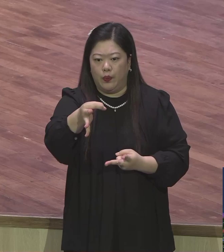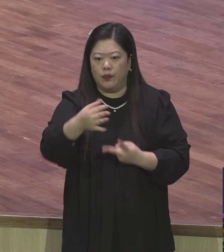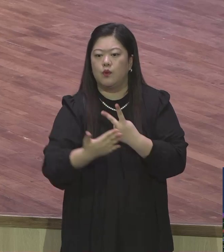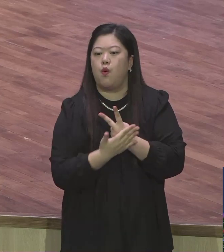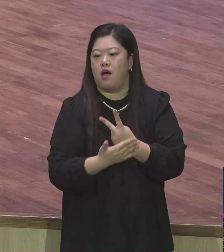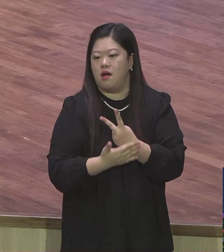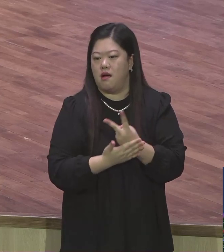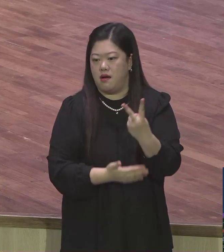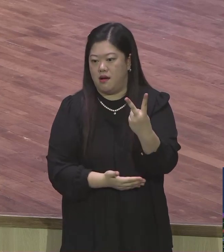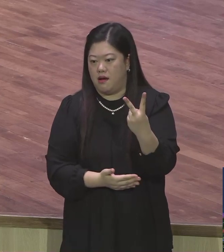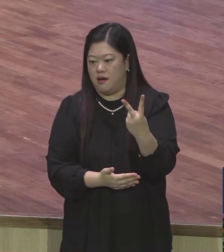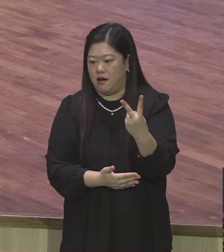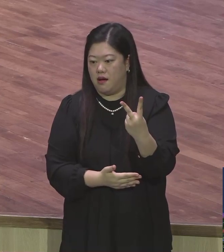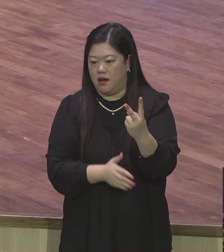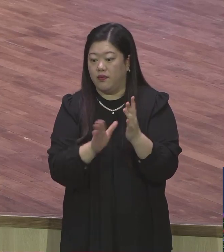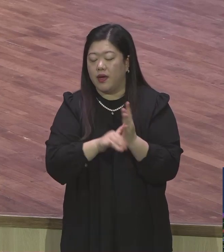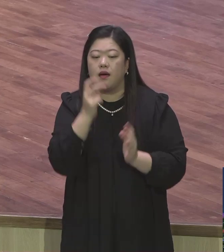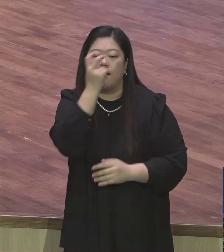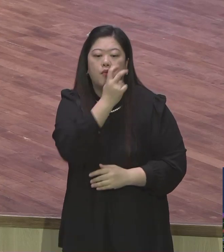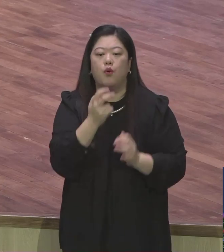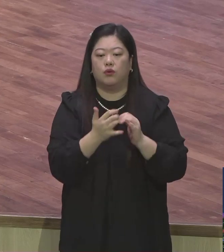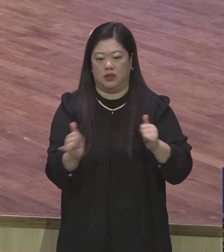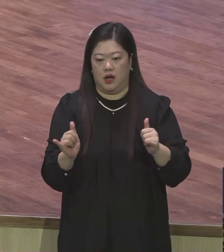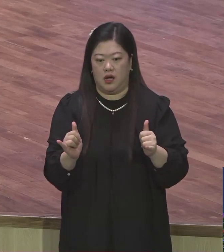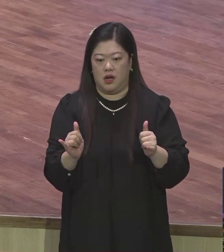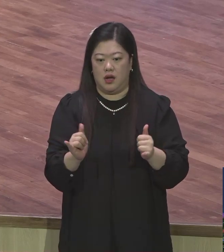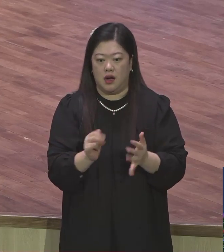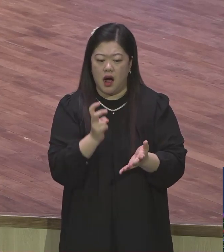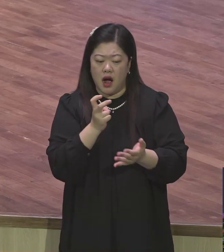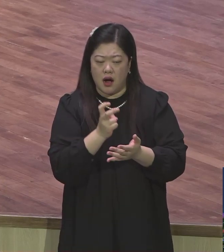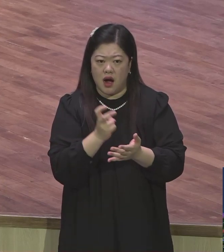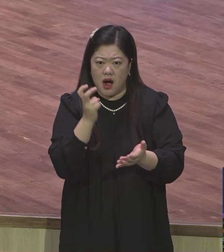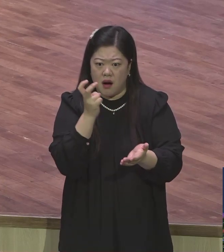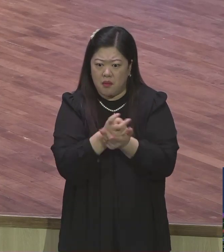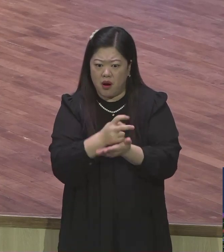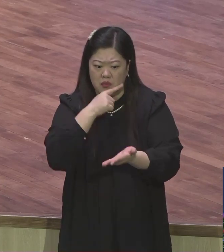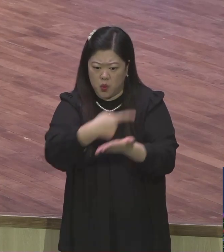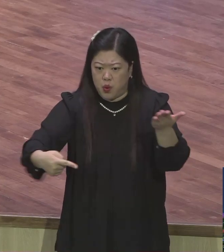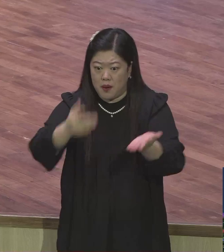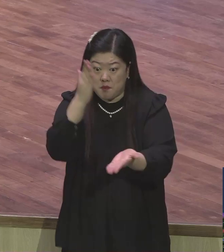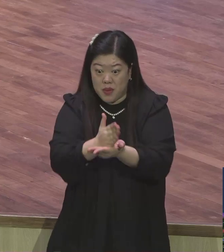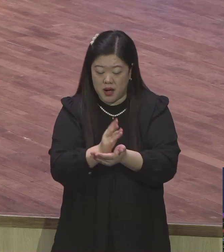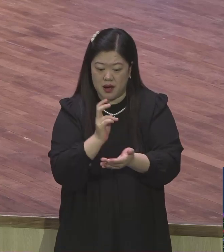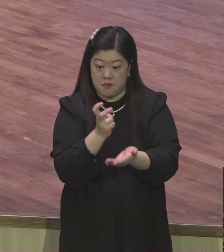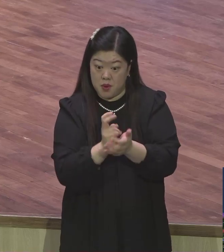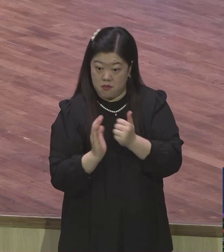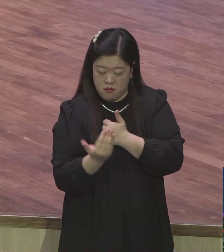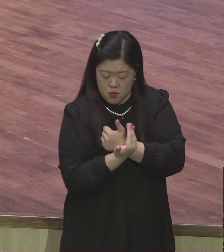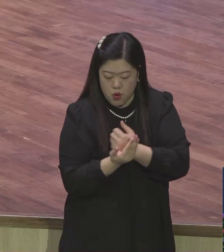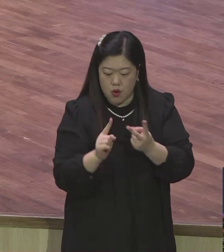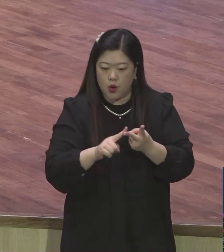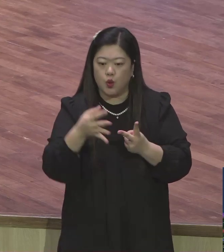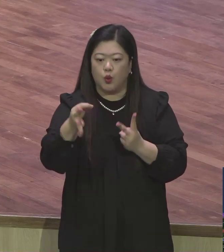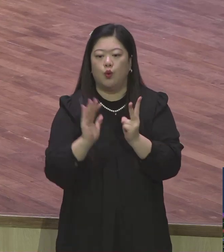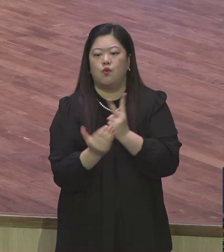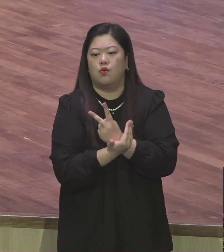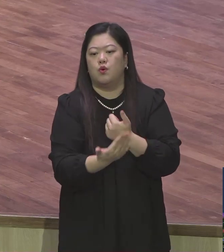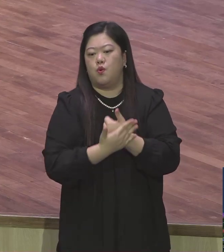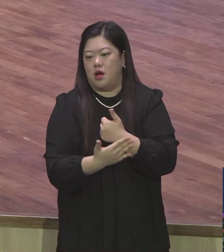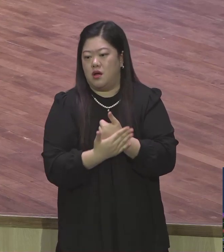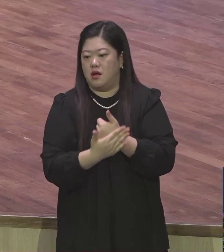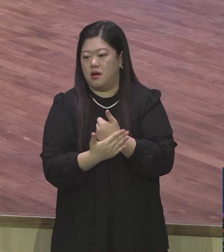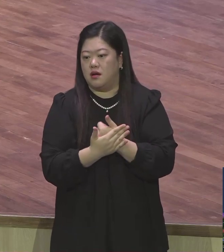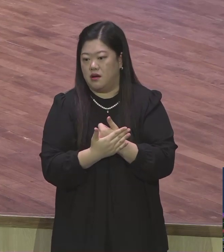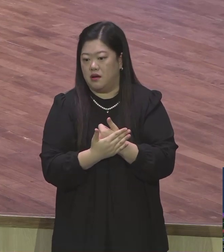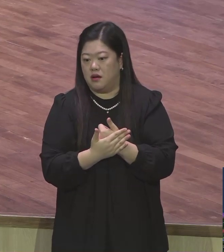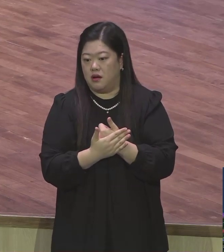법률적으로 그렇게 조력을 해주든지 물질적 후원을 하든지 둘 중 하나예요. 그러니까 이 베베는